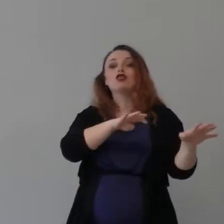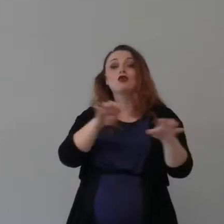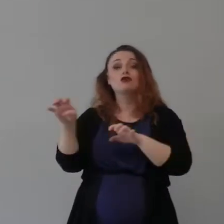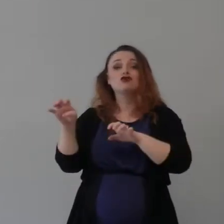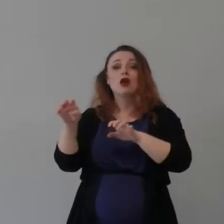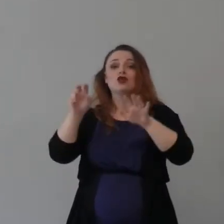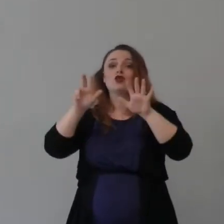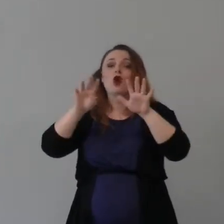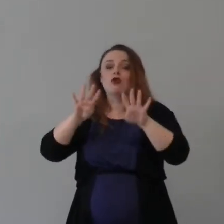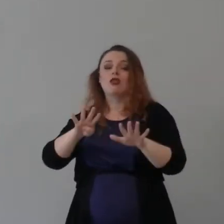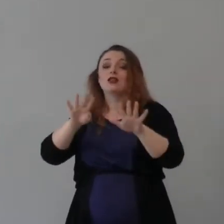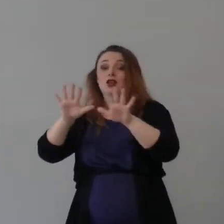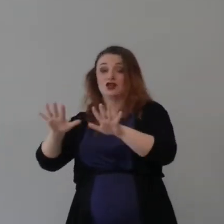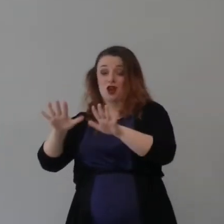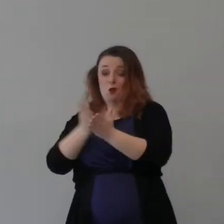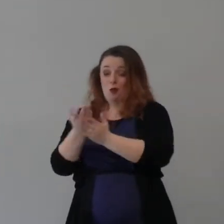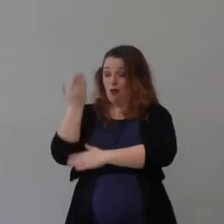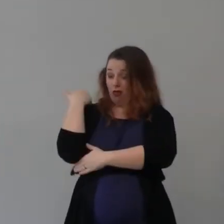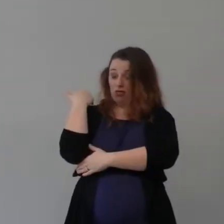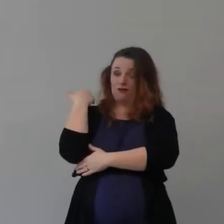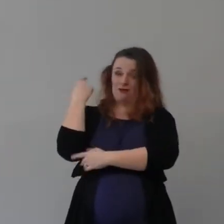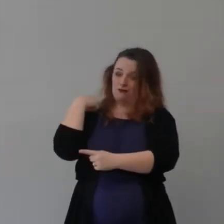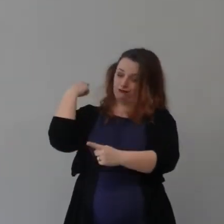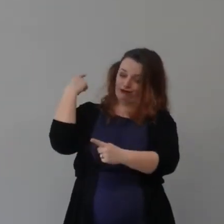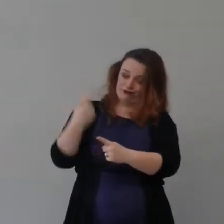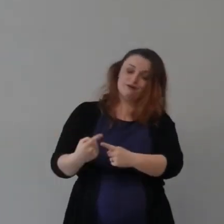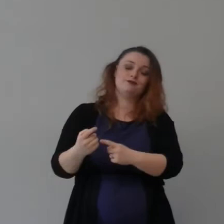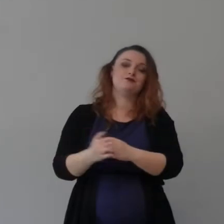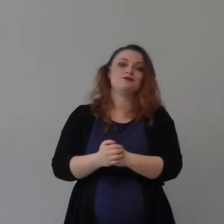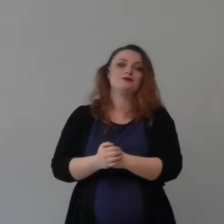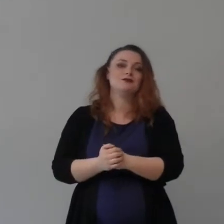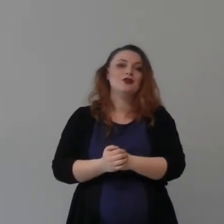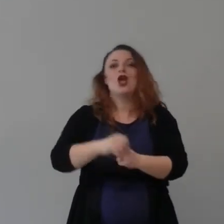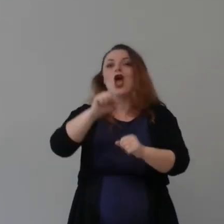1985 anni fa. Se fate 2018-33.